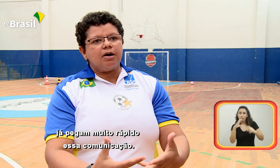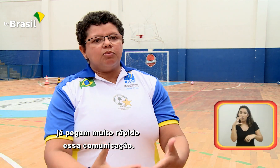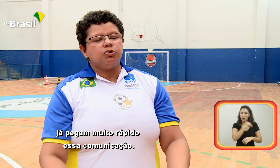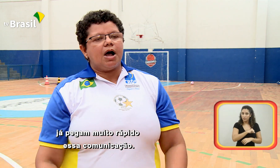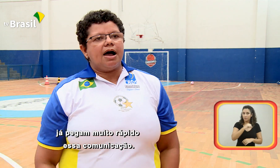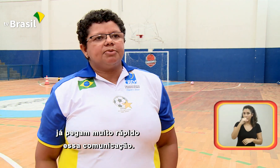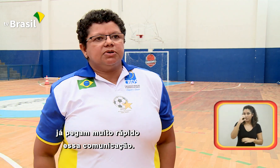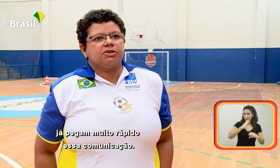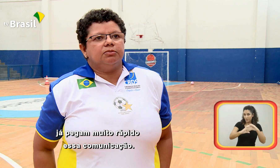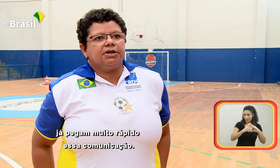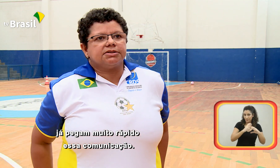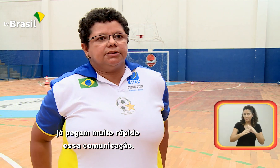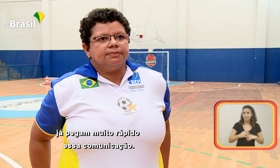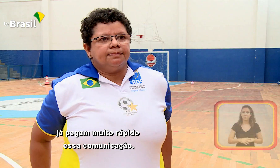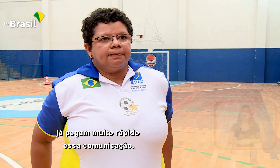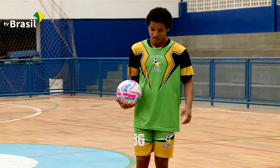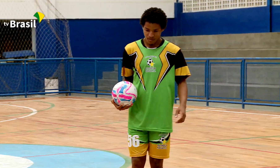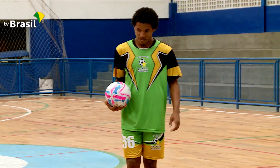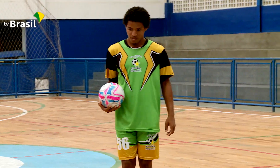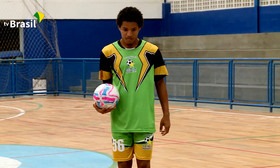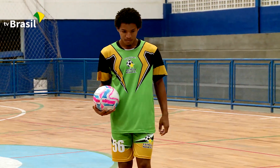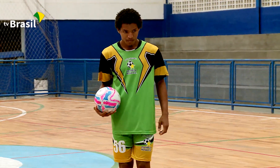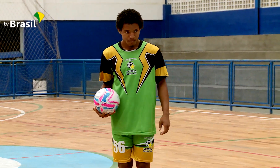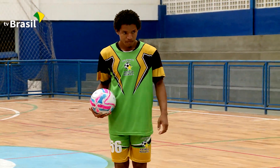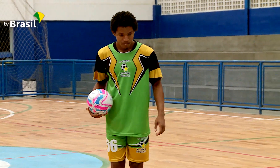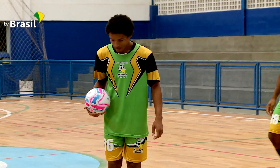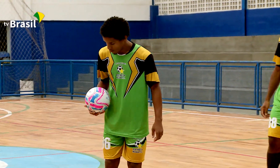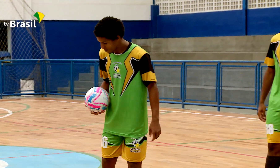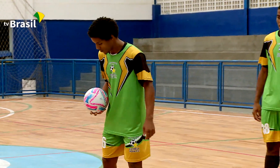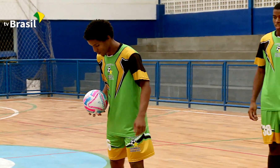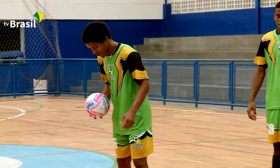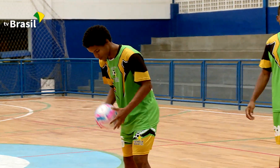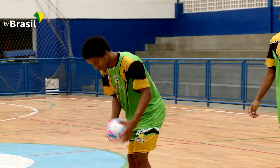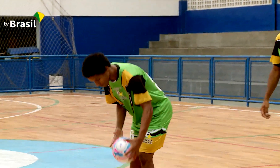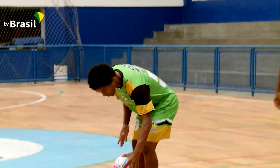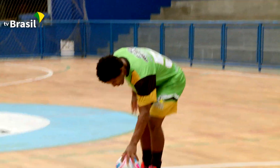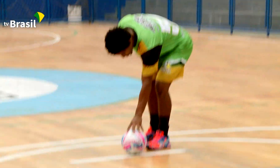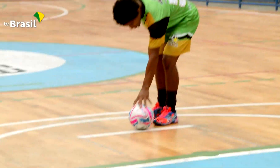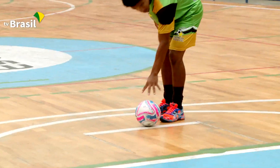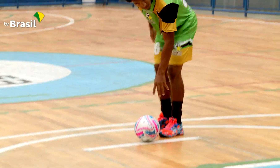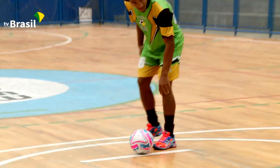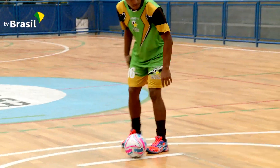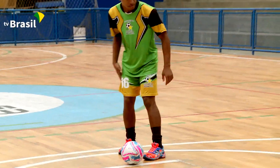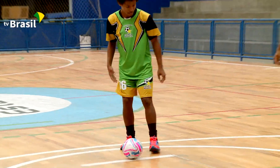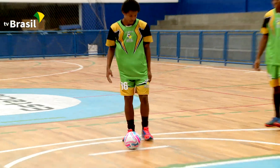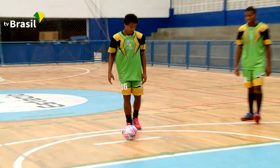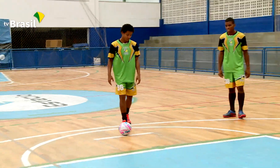muito rápido essa comunicação. Com a mão direita, o jogador segura a bola, põe no chão e chuta.